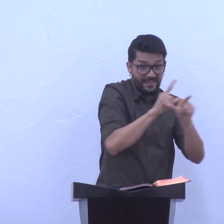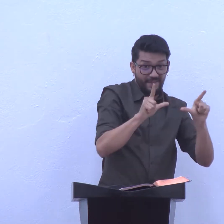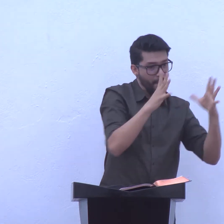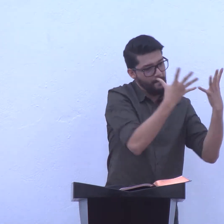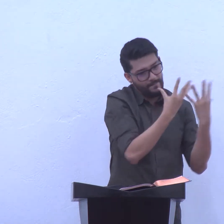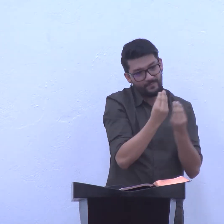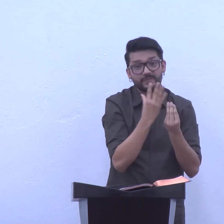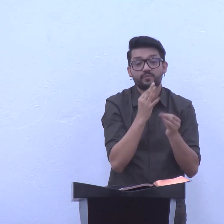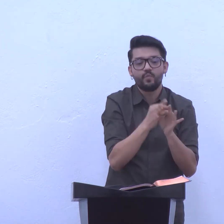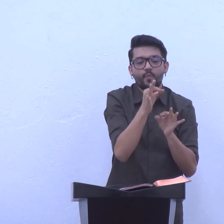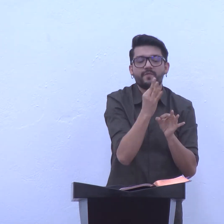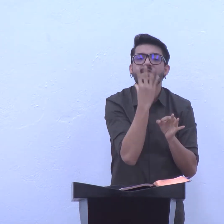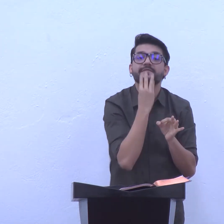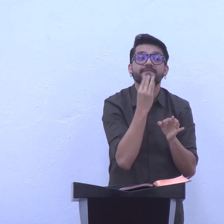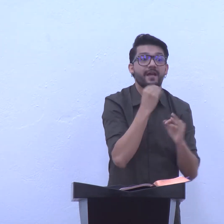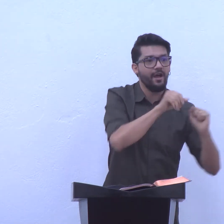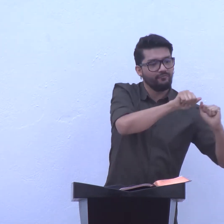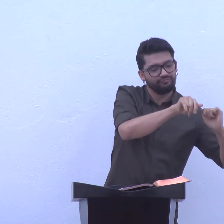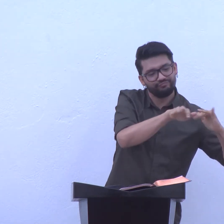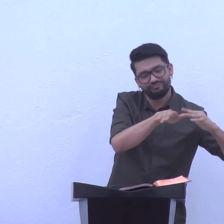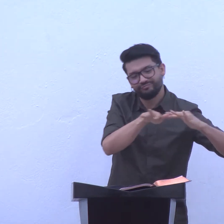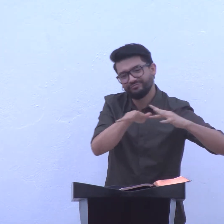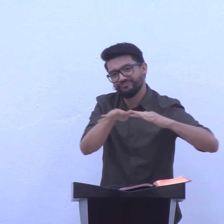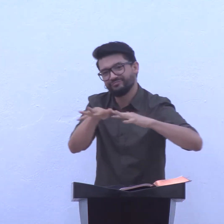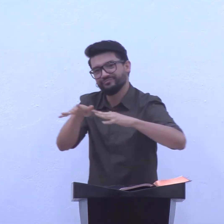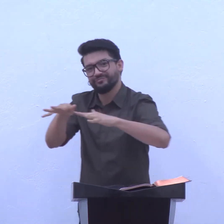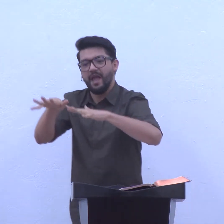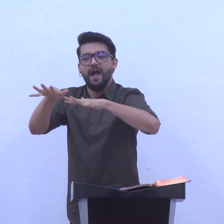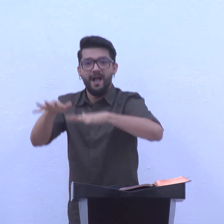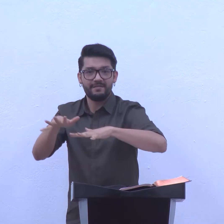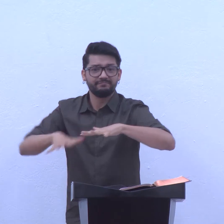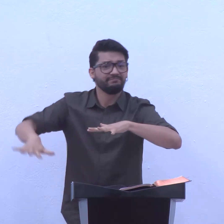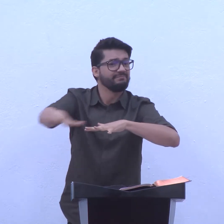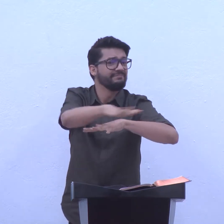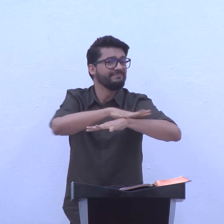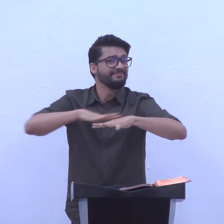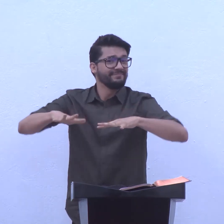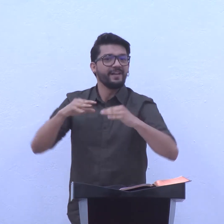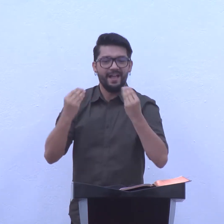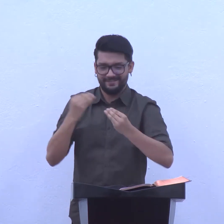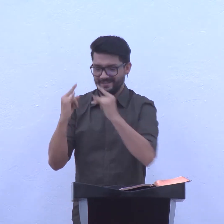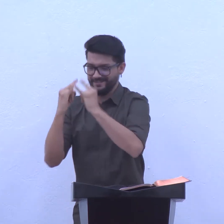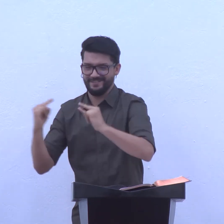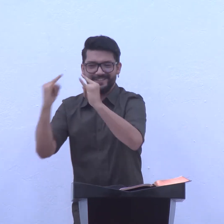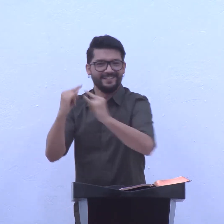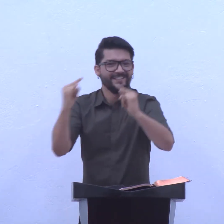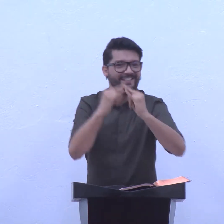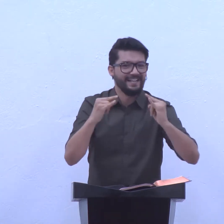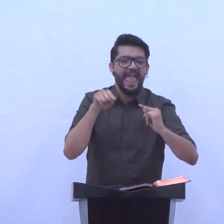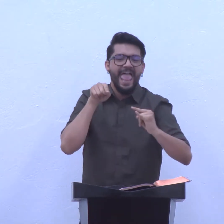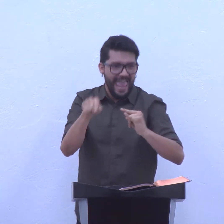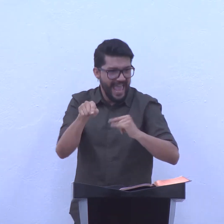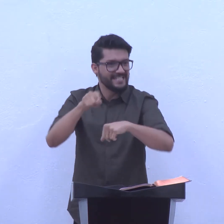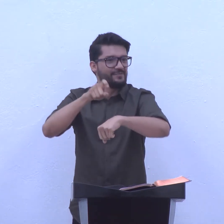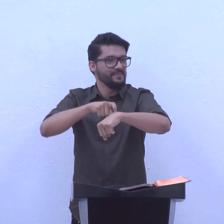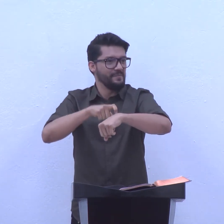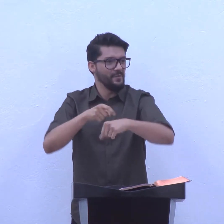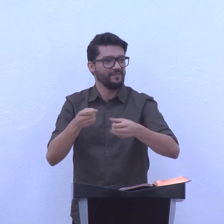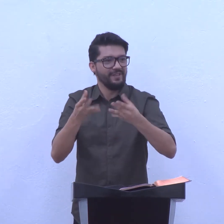Éxodo, cuando el pueblo de Israel fue libertado de Egipto y pasó por el desierto. Y allí construían sus tiendas de